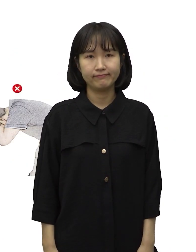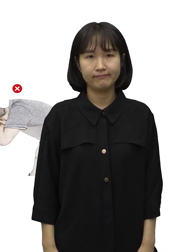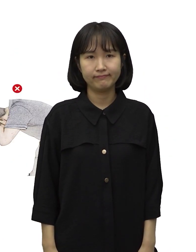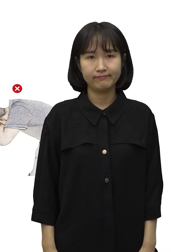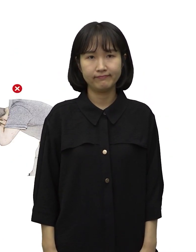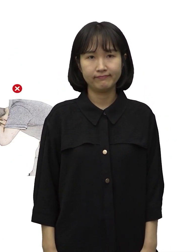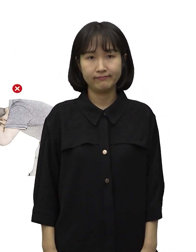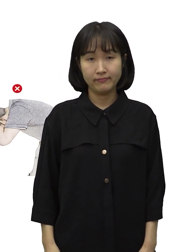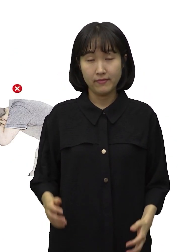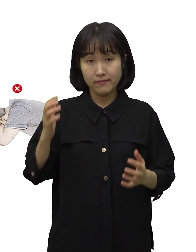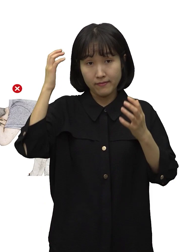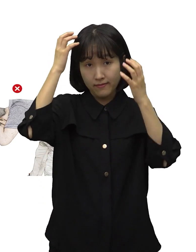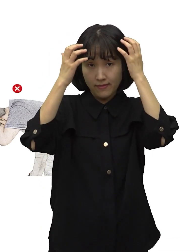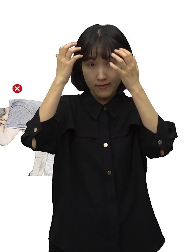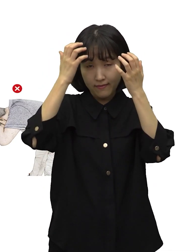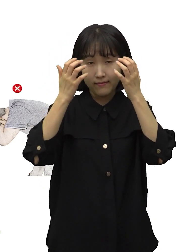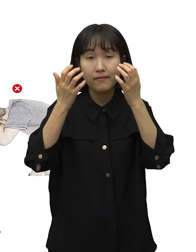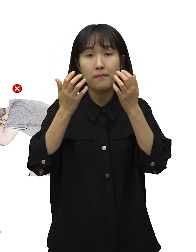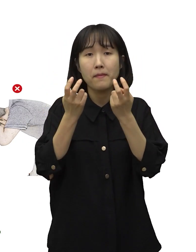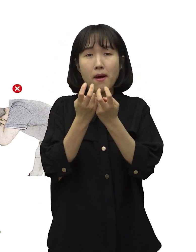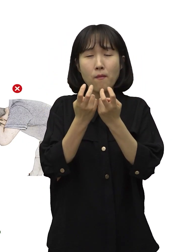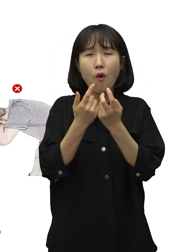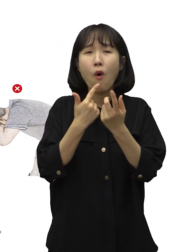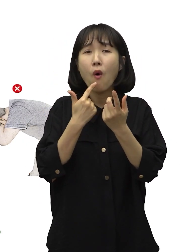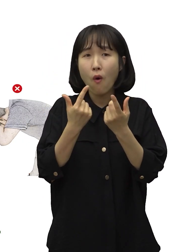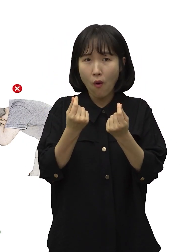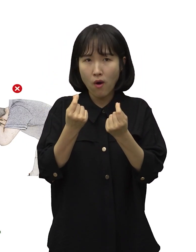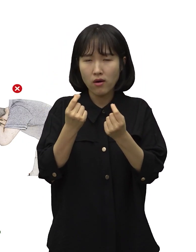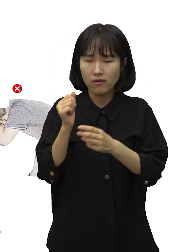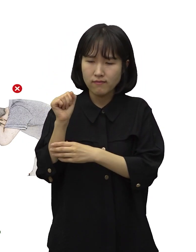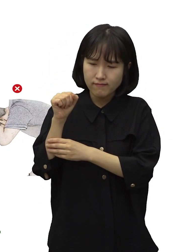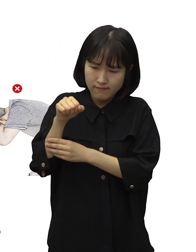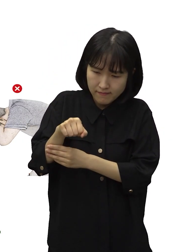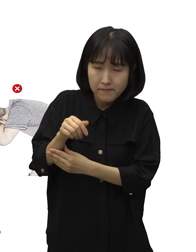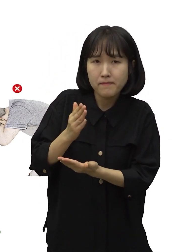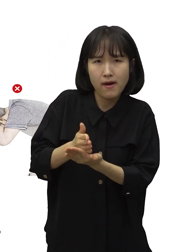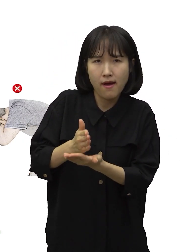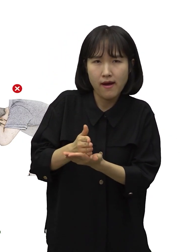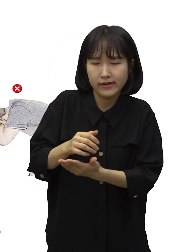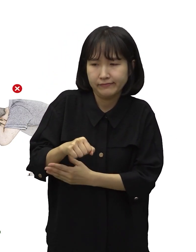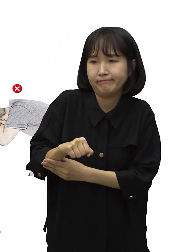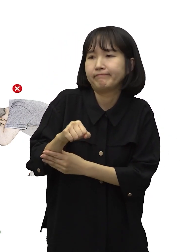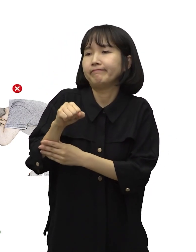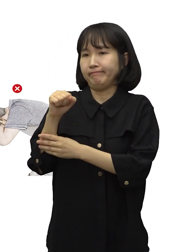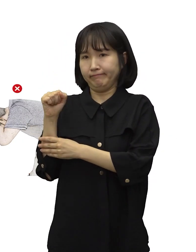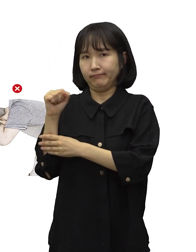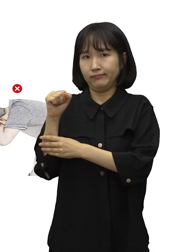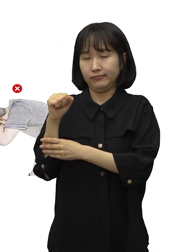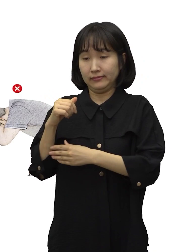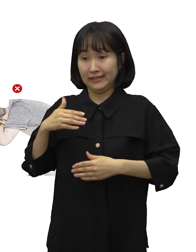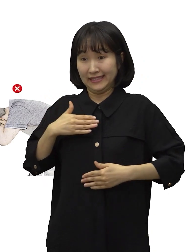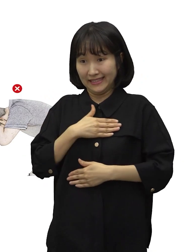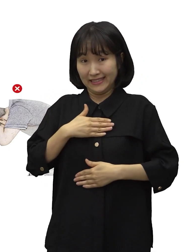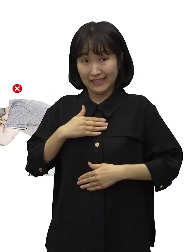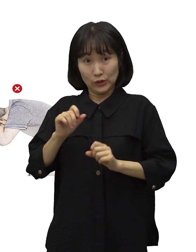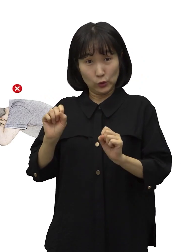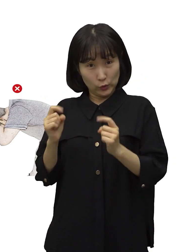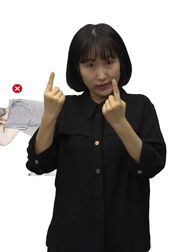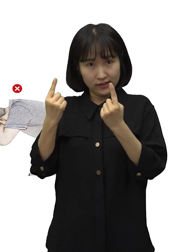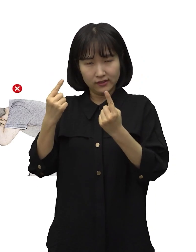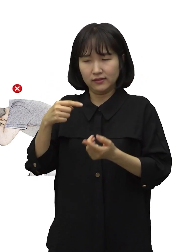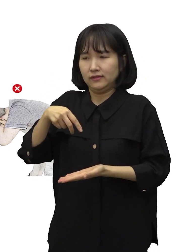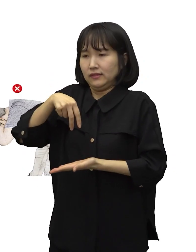머리를 감을 경우 앞으로 숙이고 감는 것은 허리의 부담을 높일 수 있습니다. 목욕을 할 때